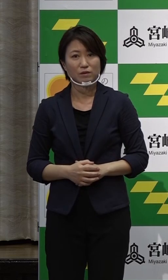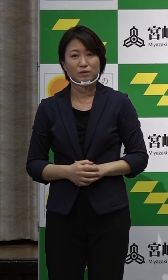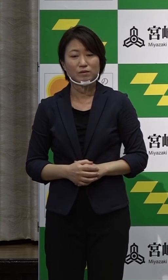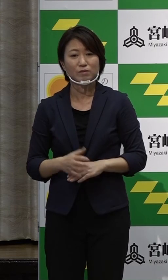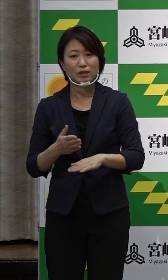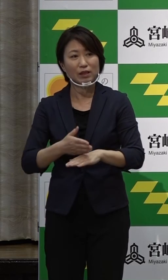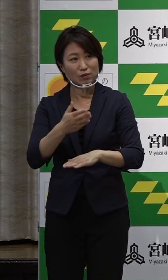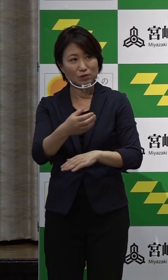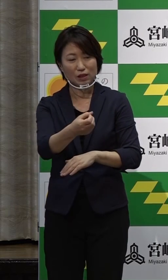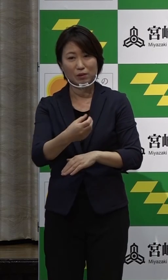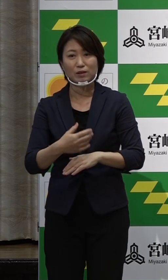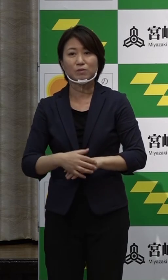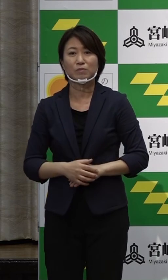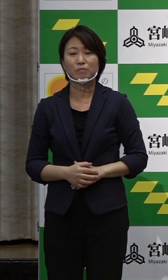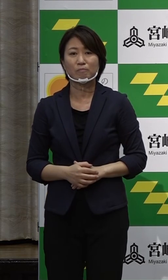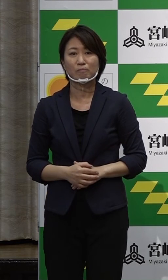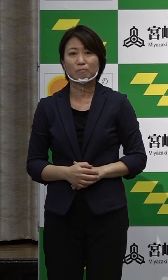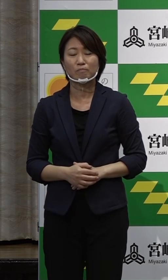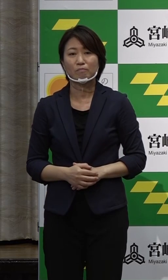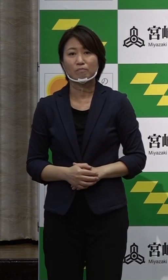ありがとうございます。